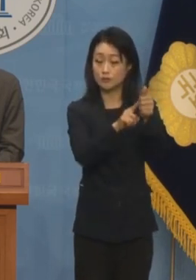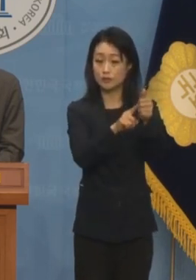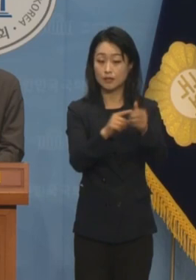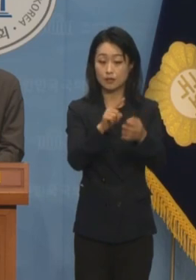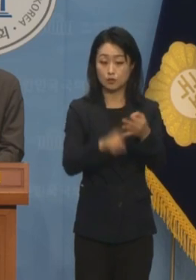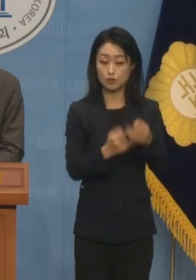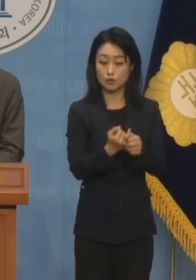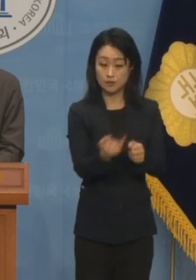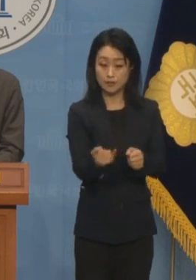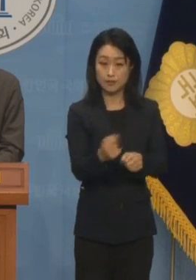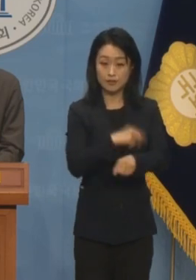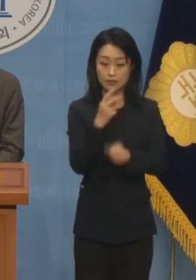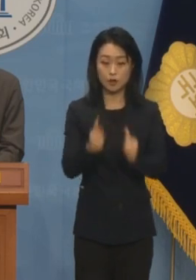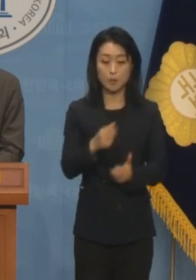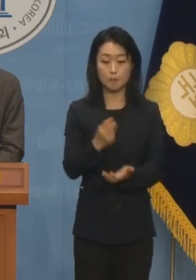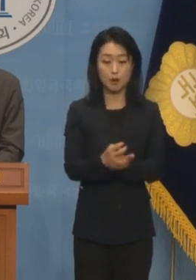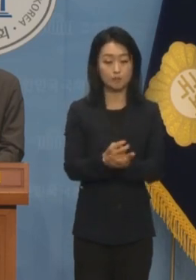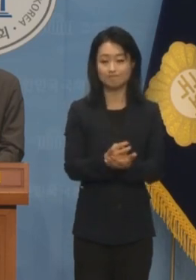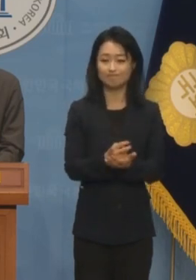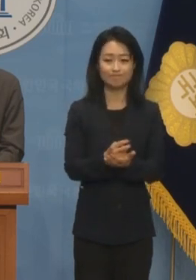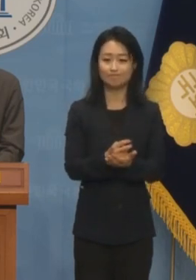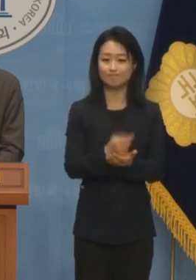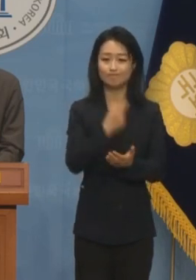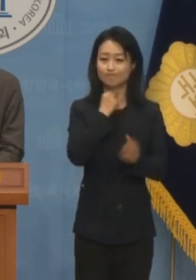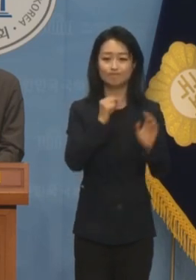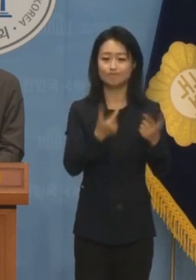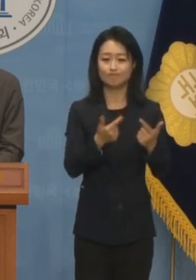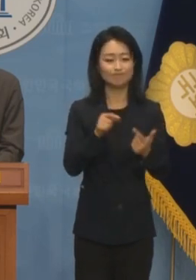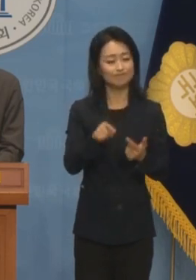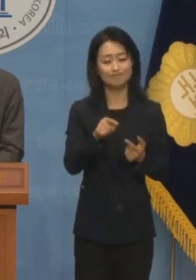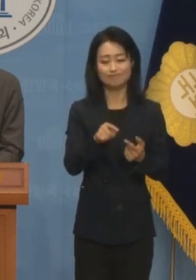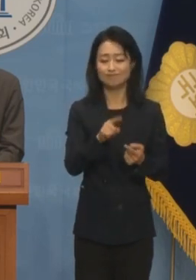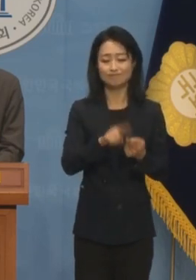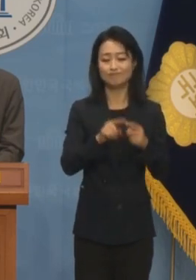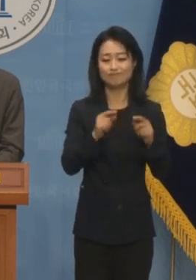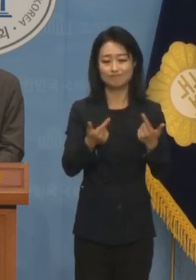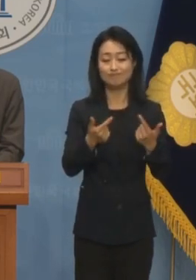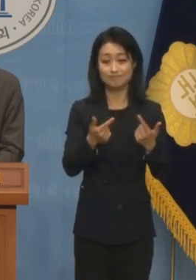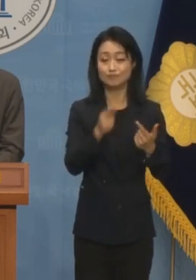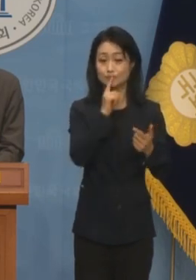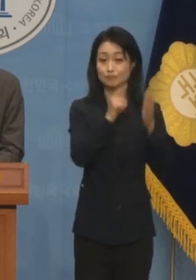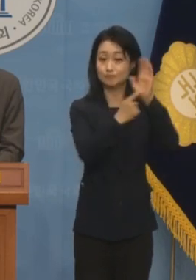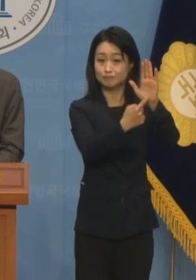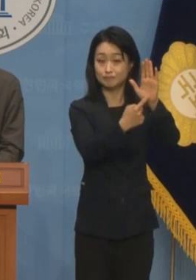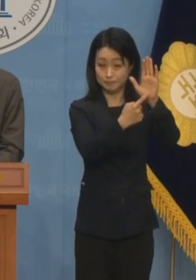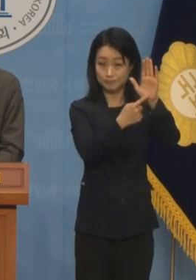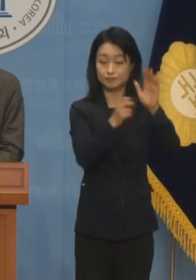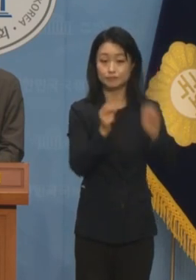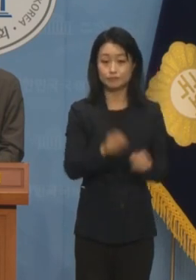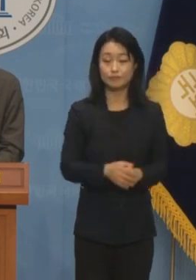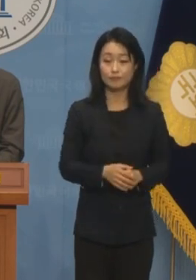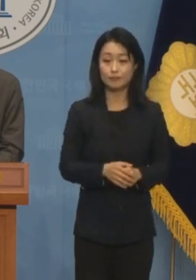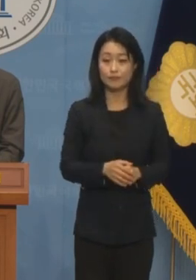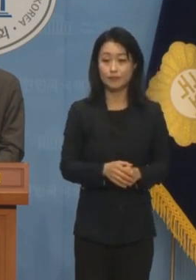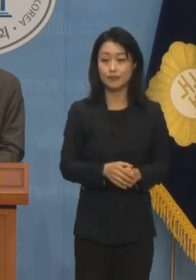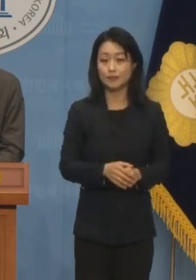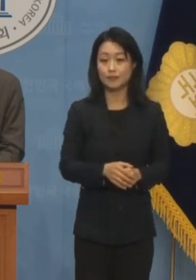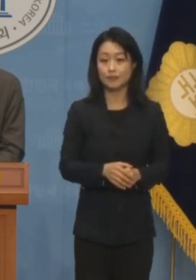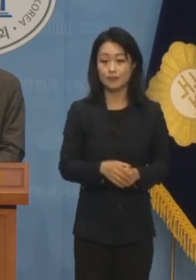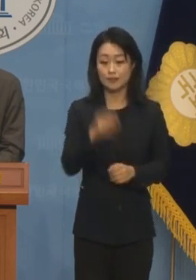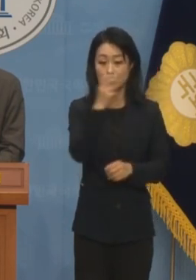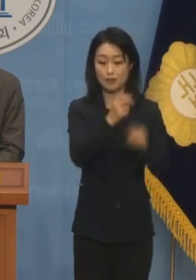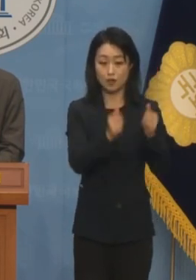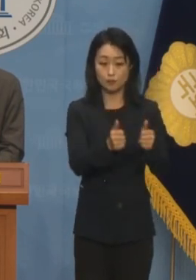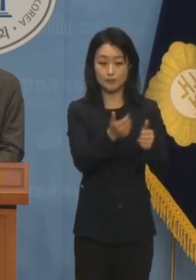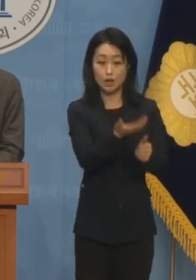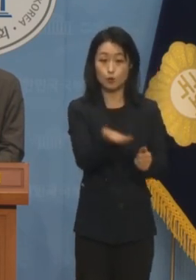김건희 특검법에 대해서는 여전히 특검할 문제는 아니라며 제2부속실이나 운운하는 것을 보면 검사